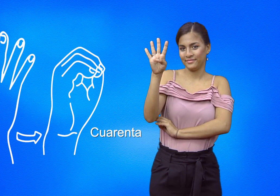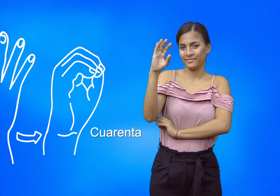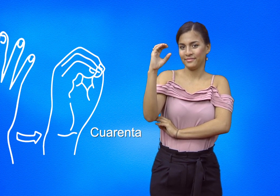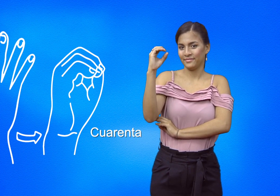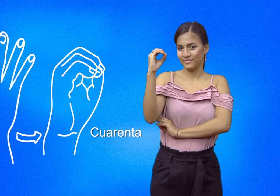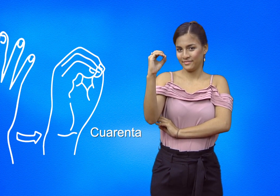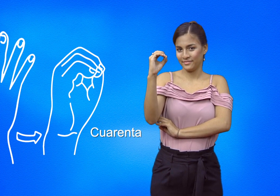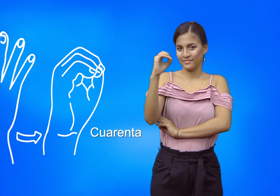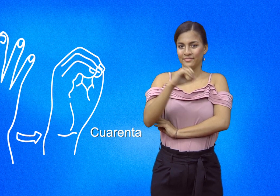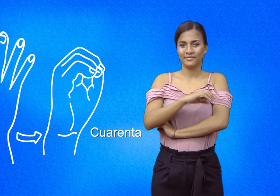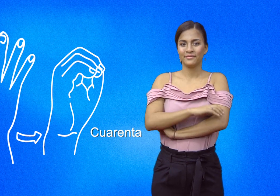40